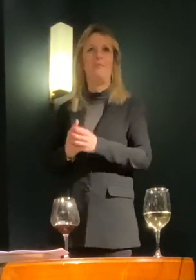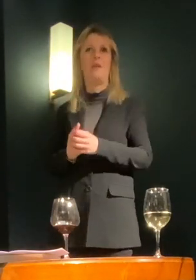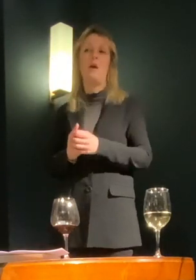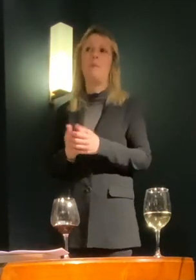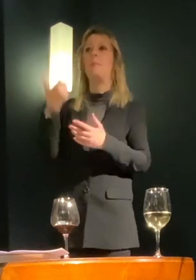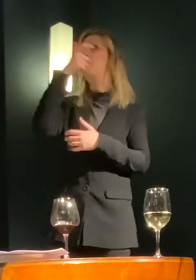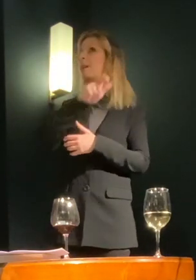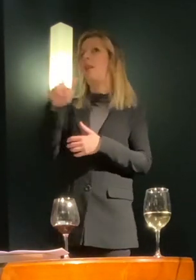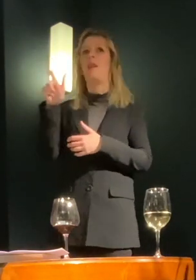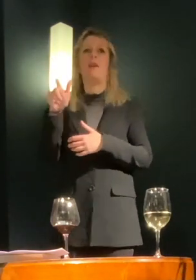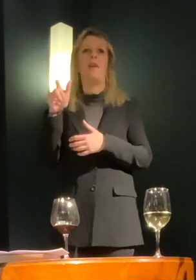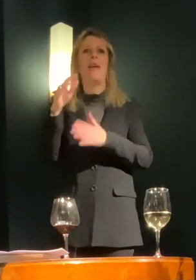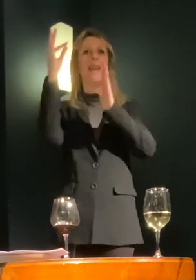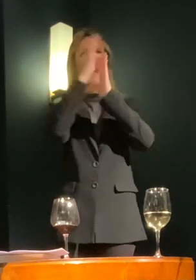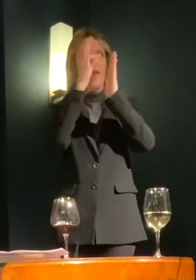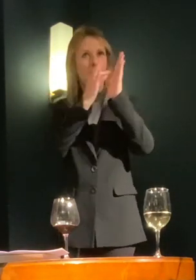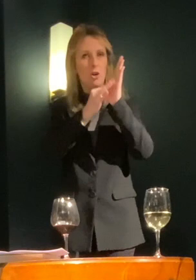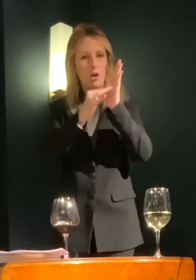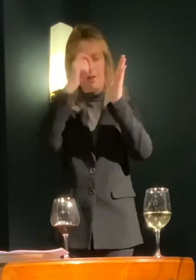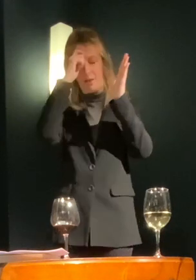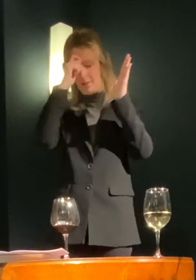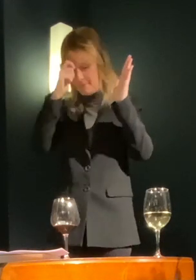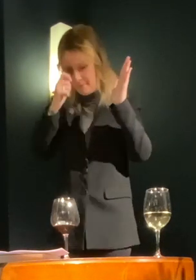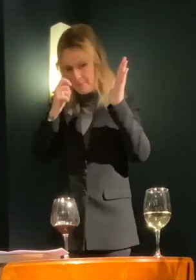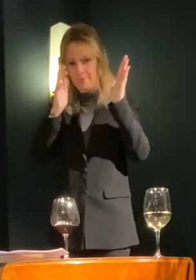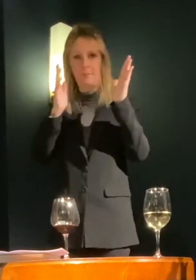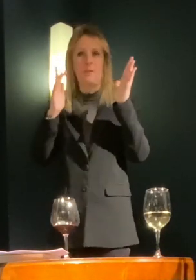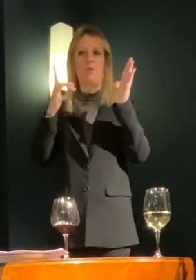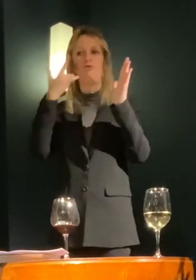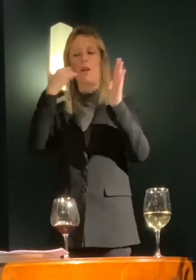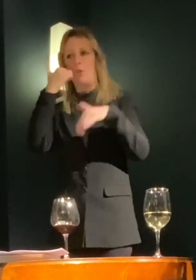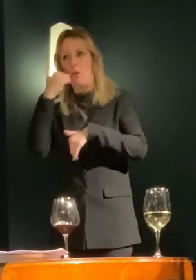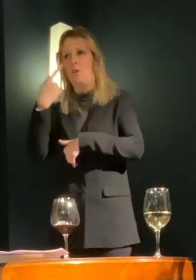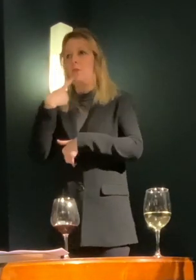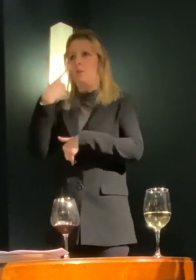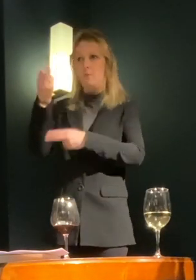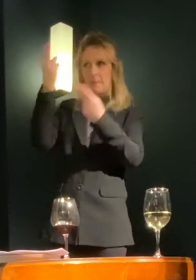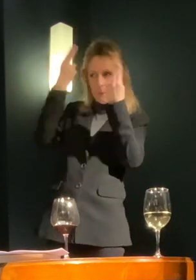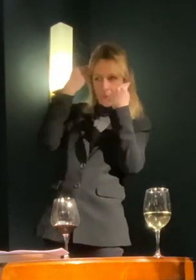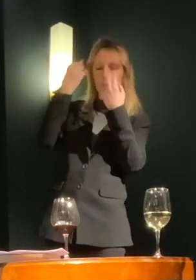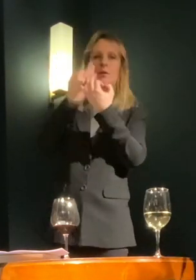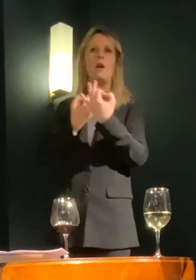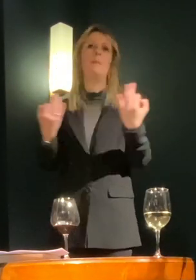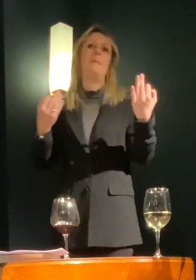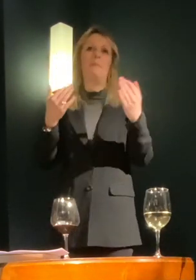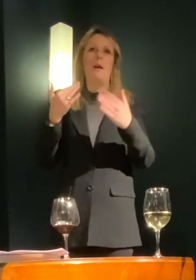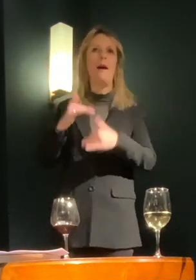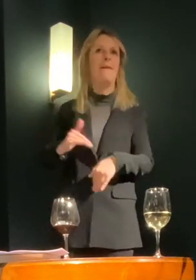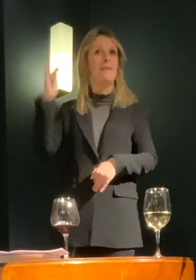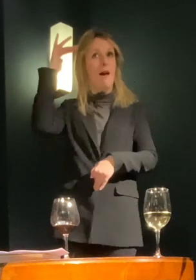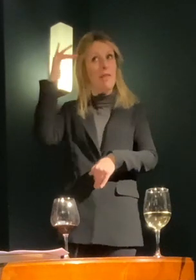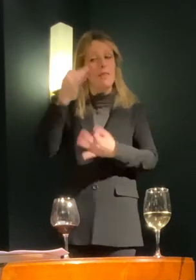portato tendenzialmente a seguire le regole, a fare quello che ti dicono i tuoi genitori, poi a un certo punto quando diventi abbastanza grande per permetterti